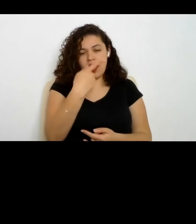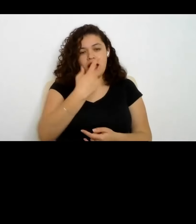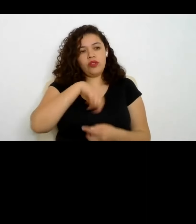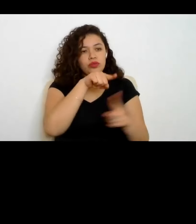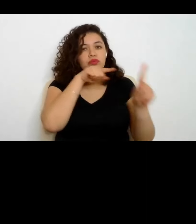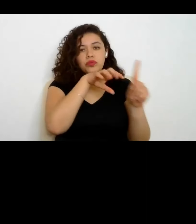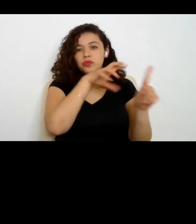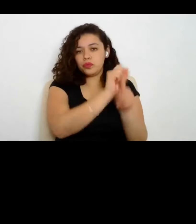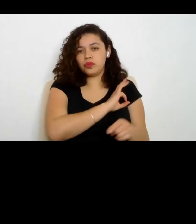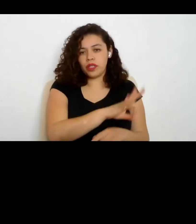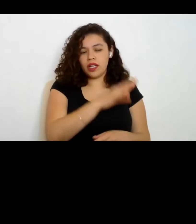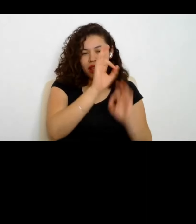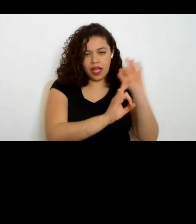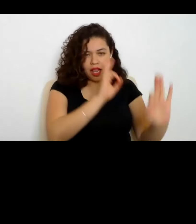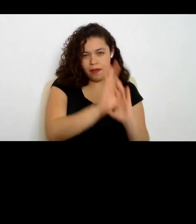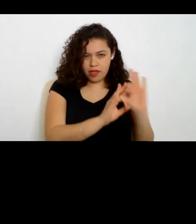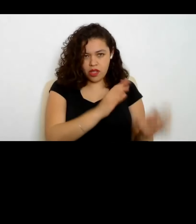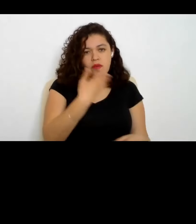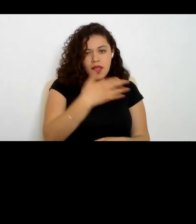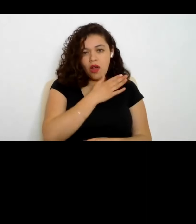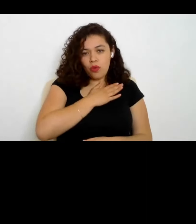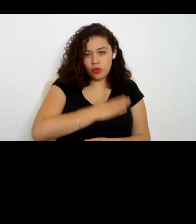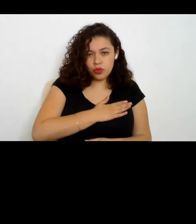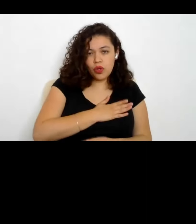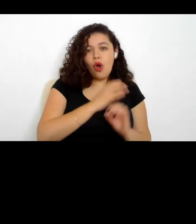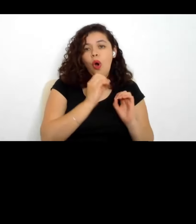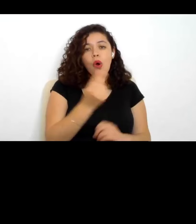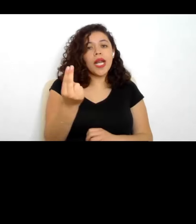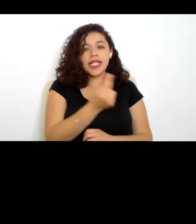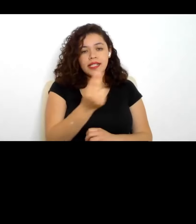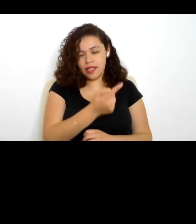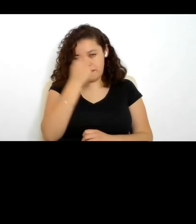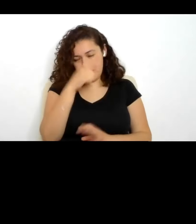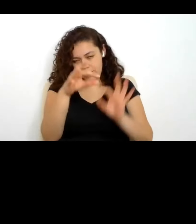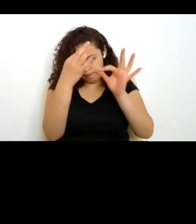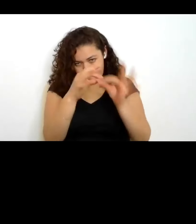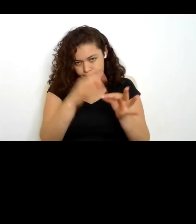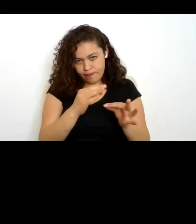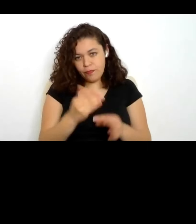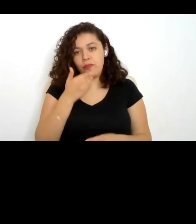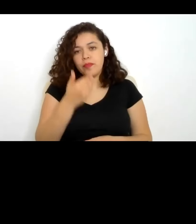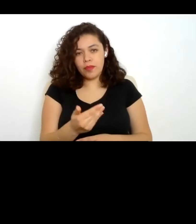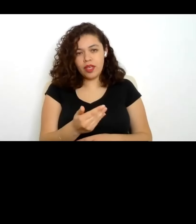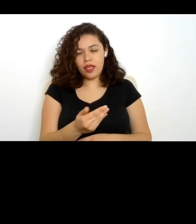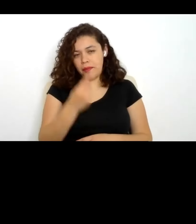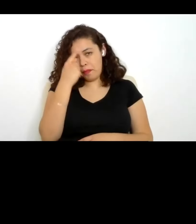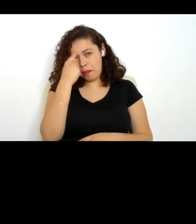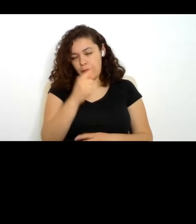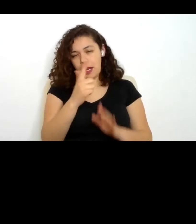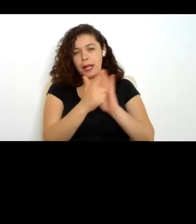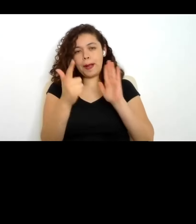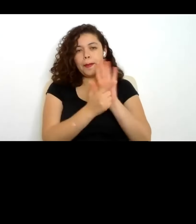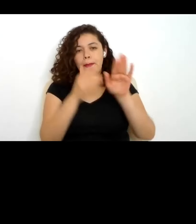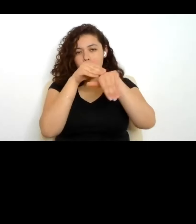que justificaron el tratamiento, ni aquel que se requiera para cumplir con las disposiciones legales